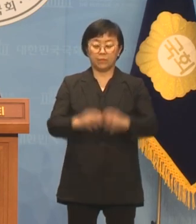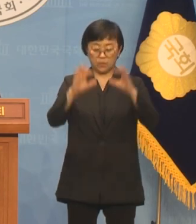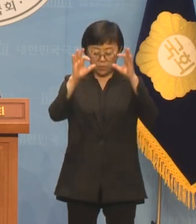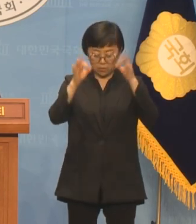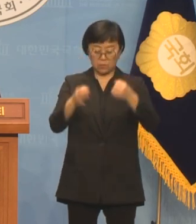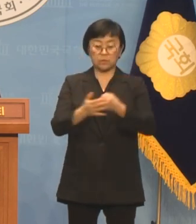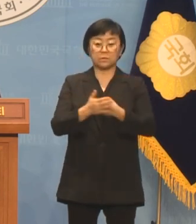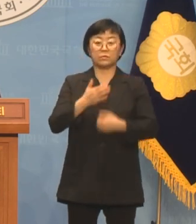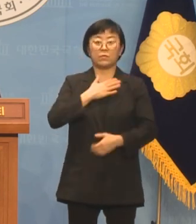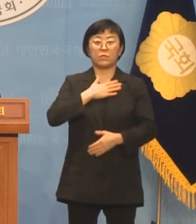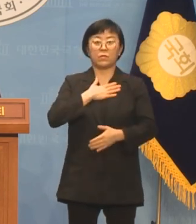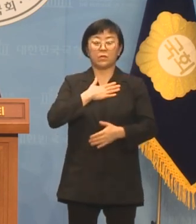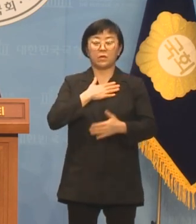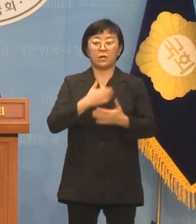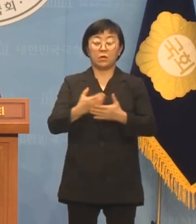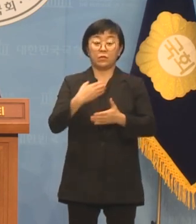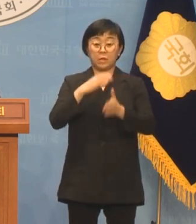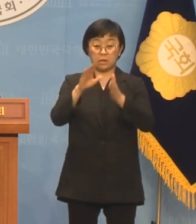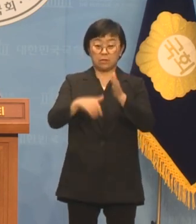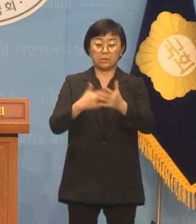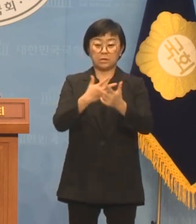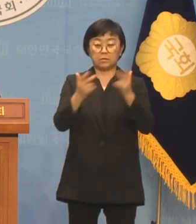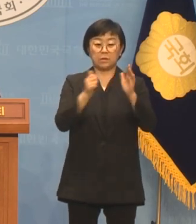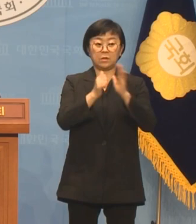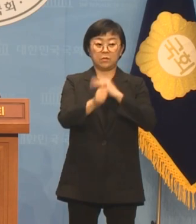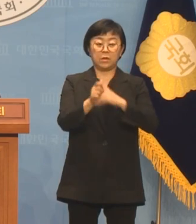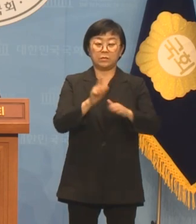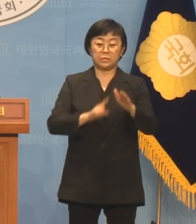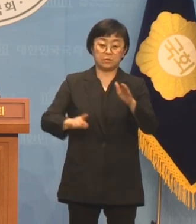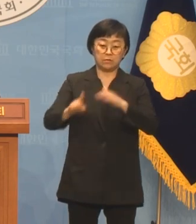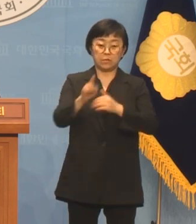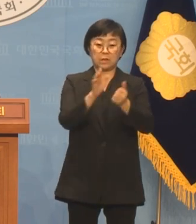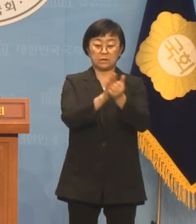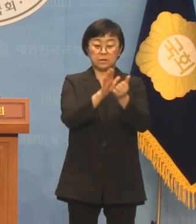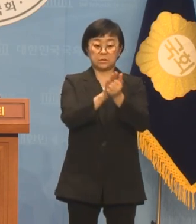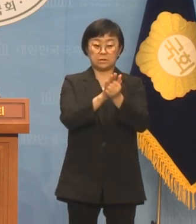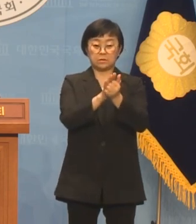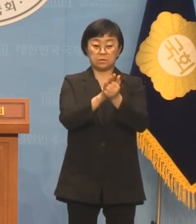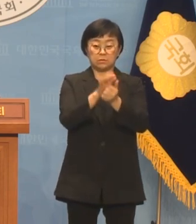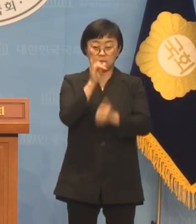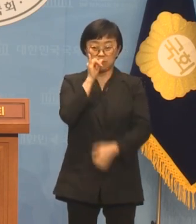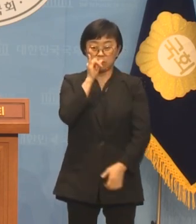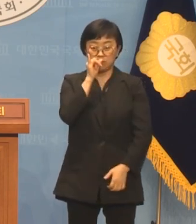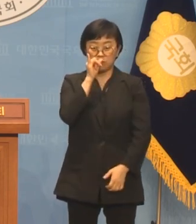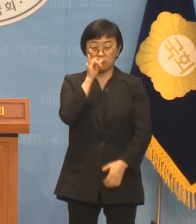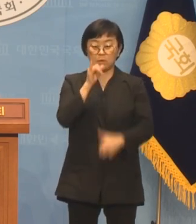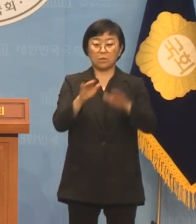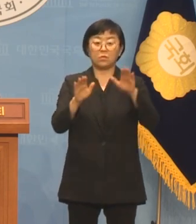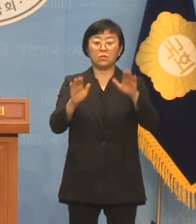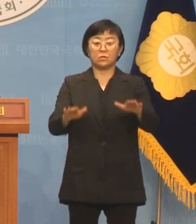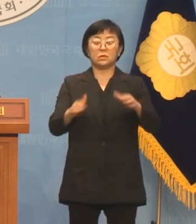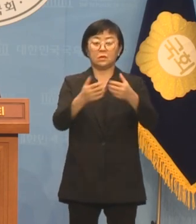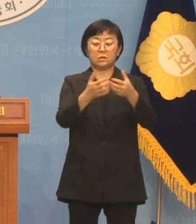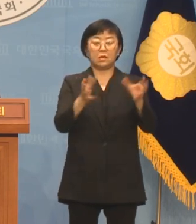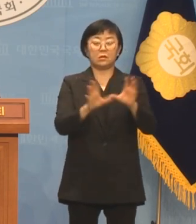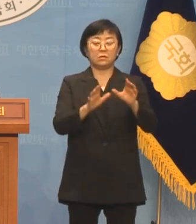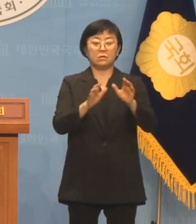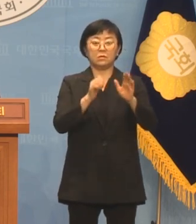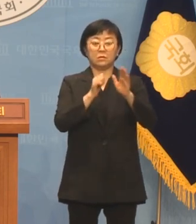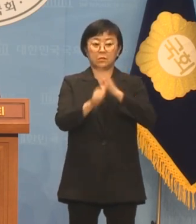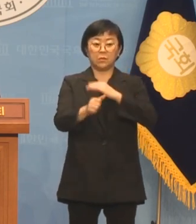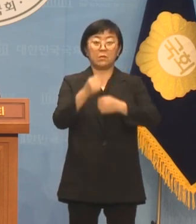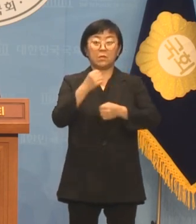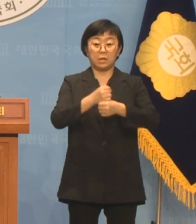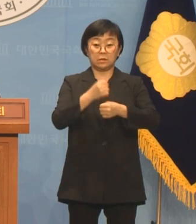돌이켜보면 저는 위기 때마다 이재명 대표를 앞장서서 지지하고 도왔고 오늘의 당대표를 만드는데